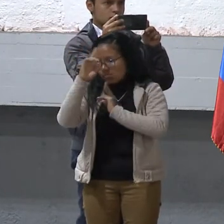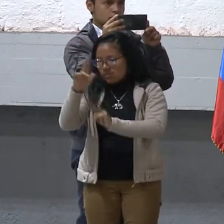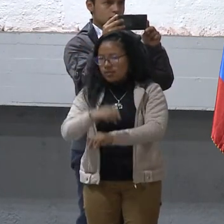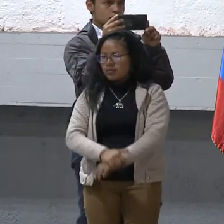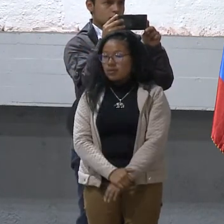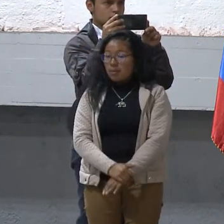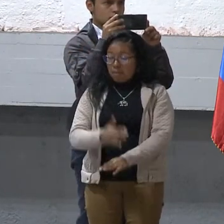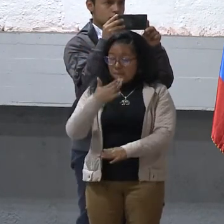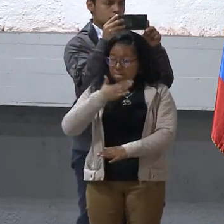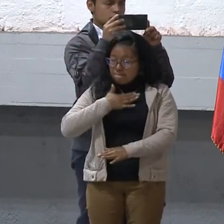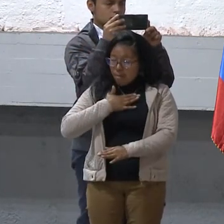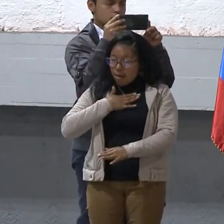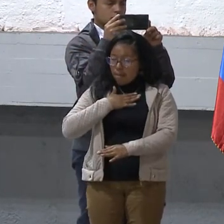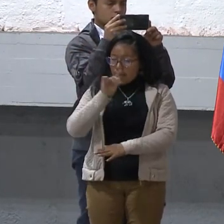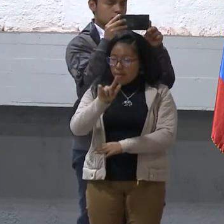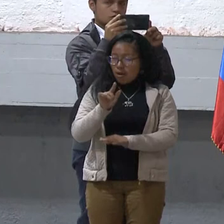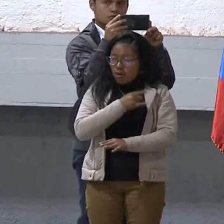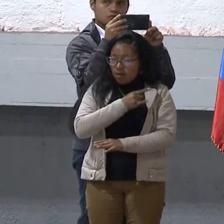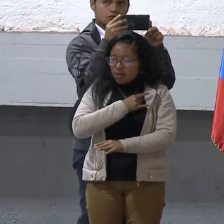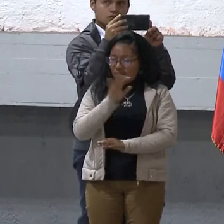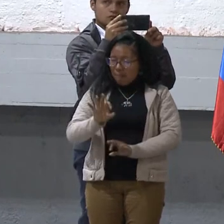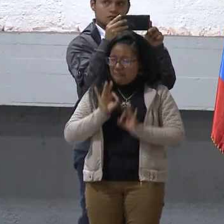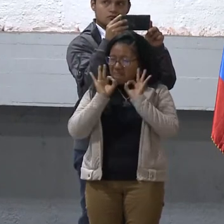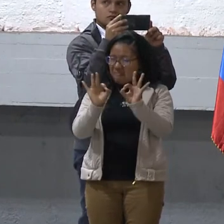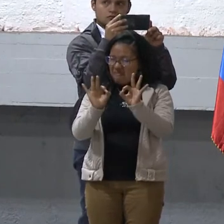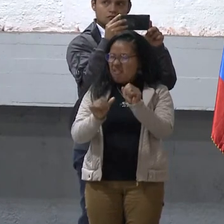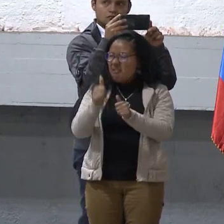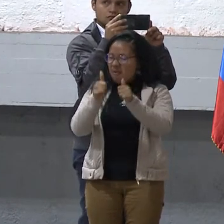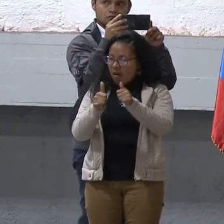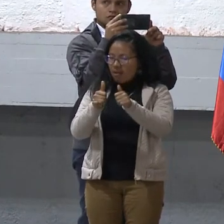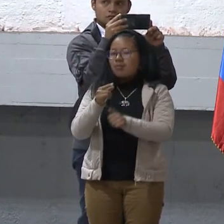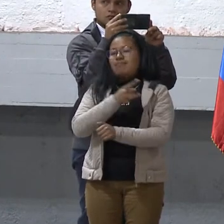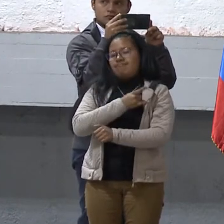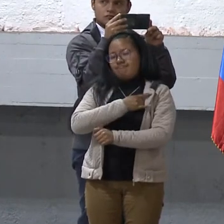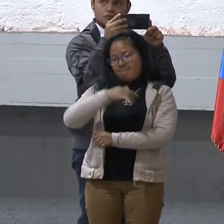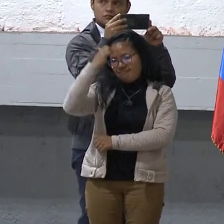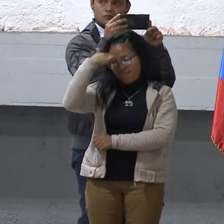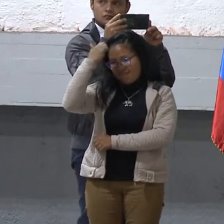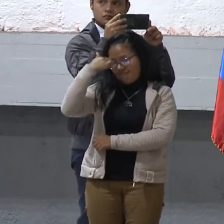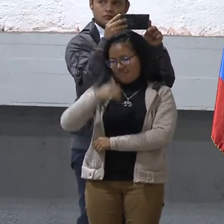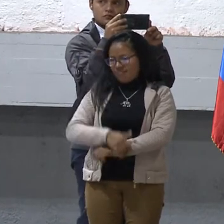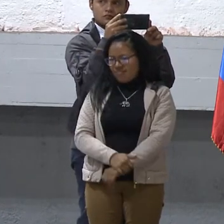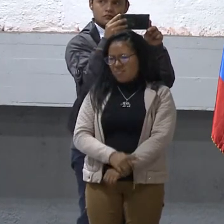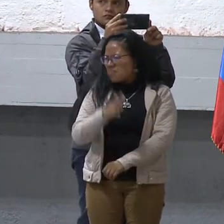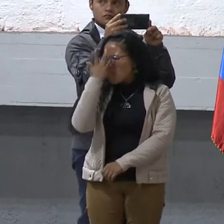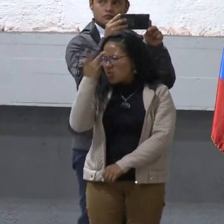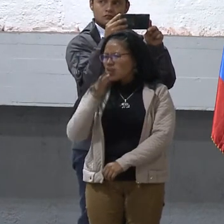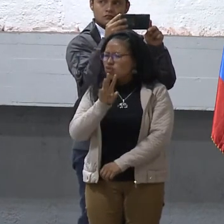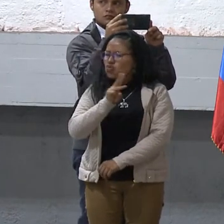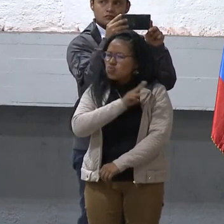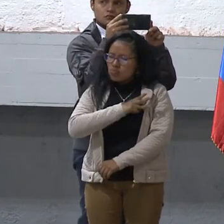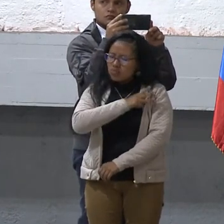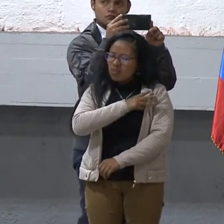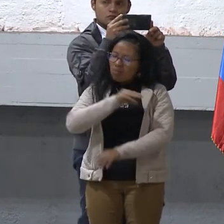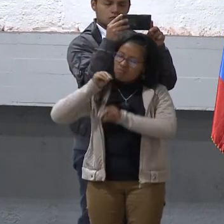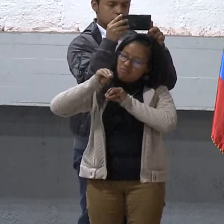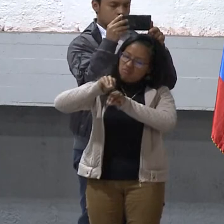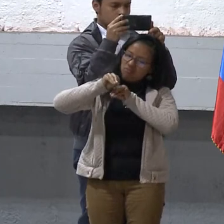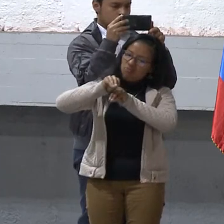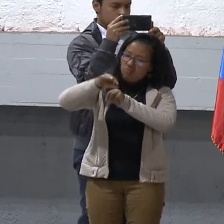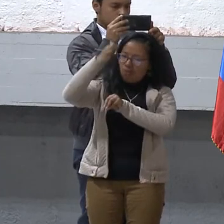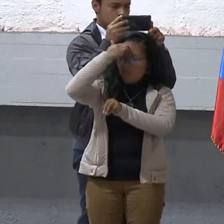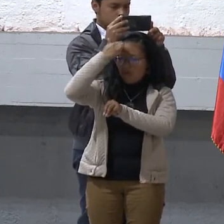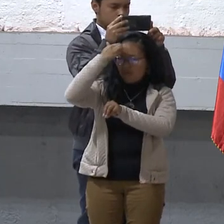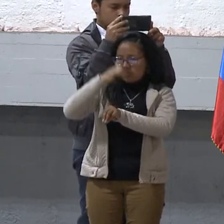universidad de colombia es la universidad pedagógica nacional y lo es porque tiene en su misión la tarea de formar maestros sin los